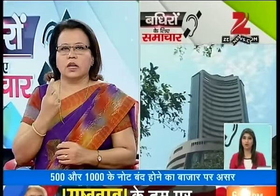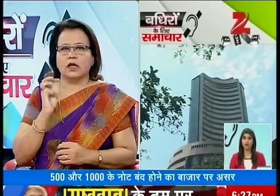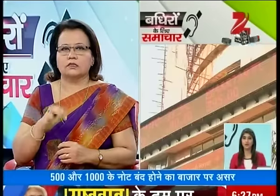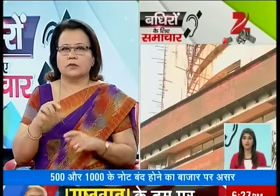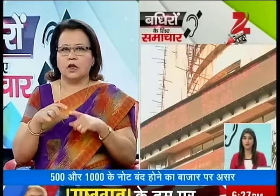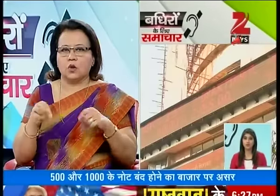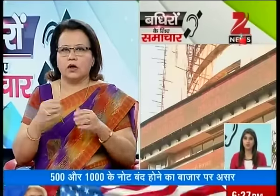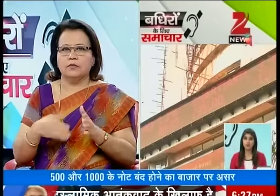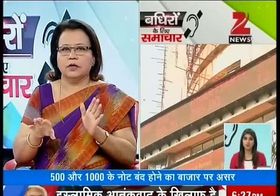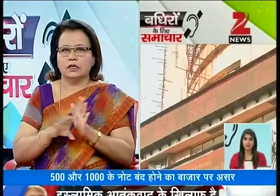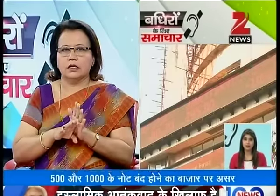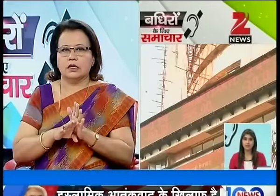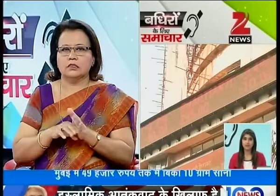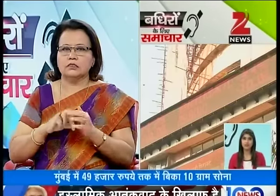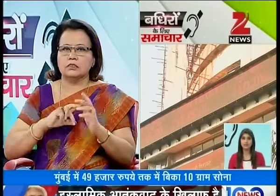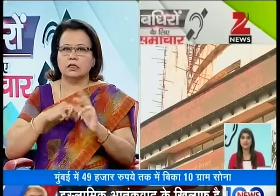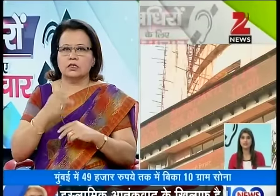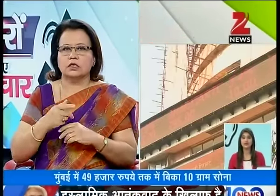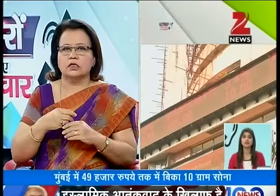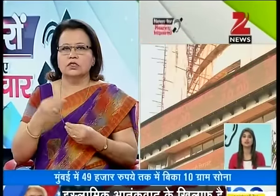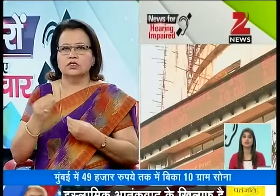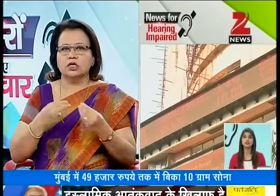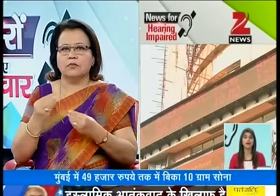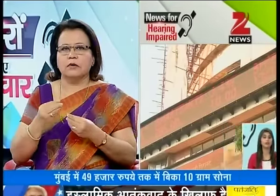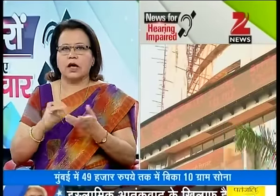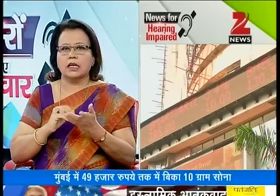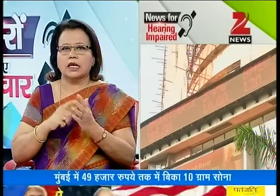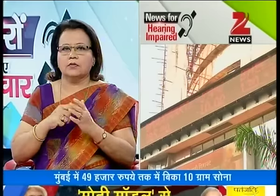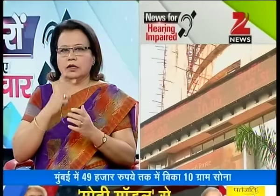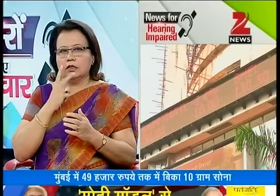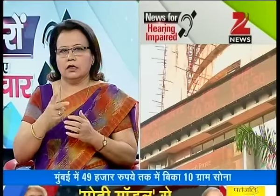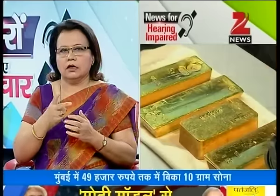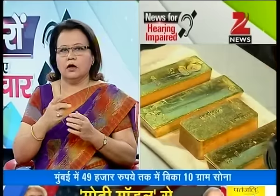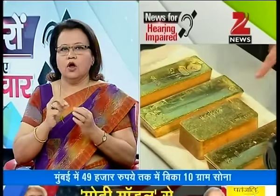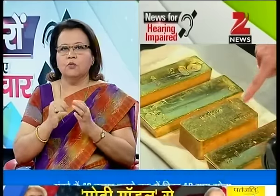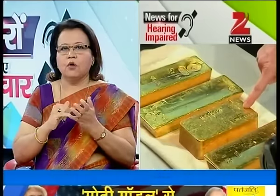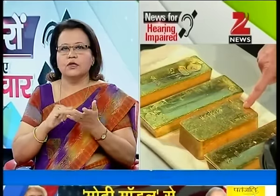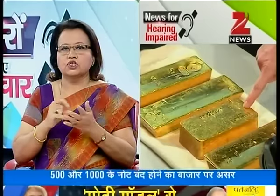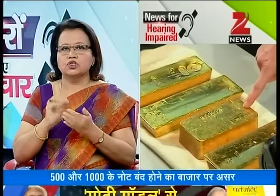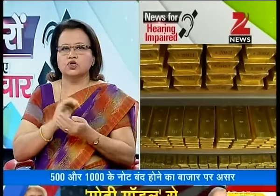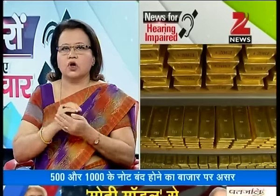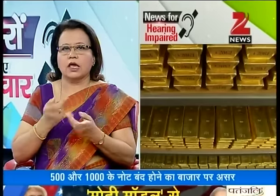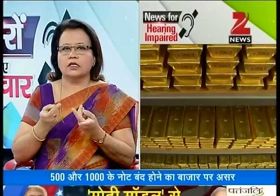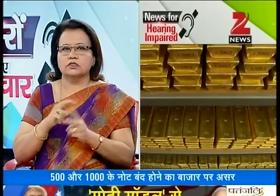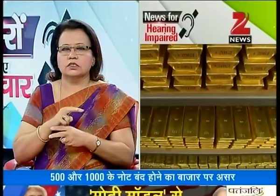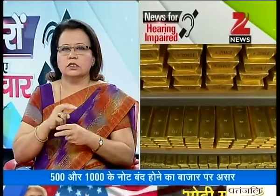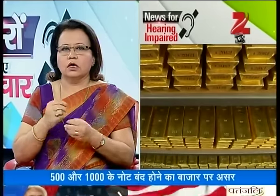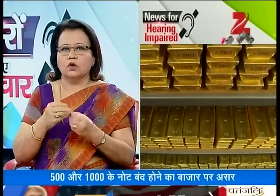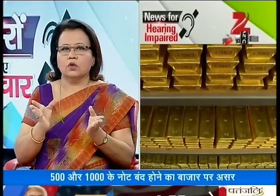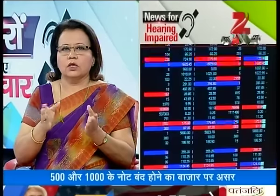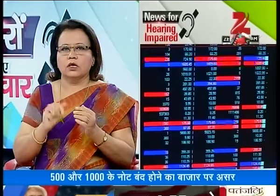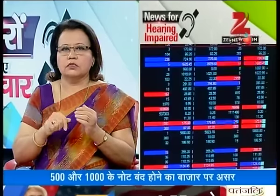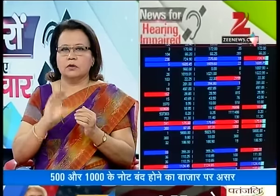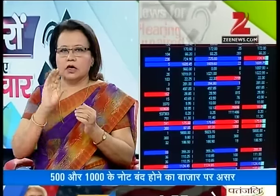पांच सौ और हजार रुपए के नोट बंद करने का सीधा असर शेयर मार्केट पे भी देखने को मिला। बॉम्बे स्टॉक एक्सचेंज